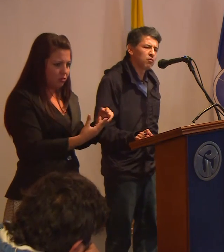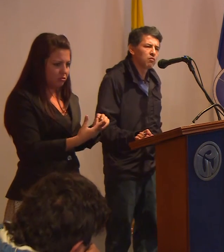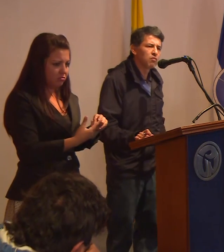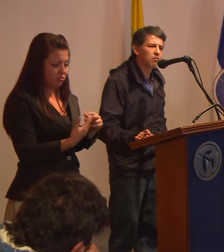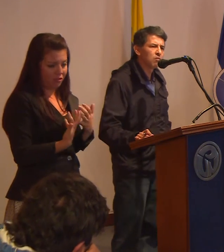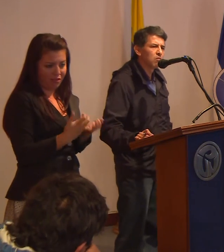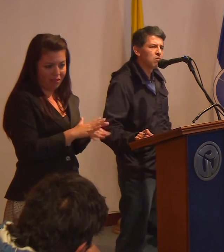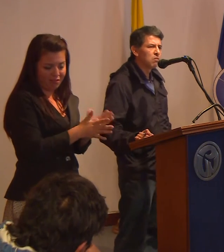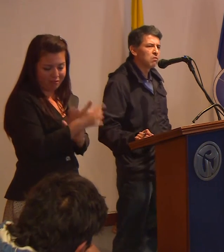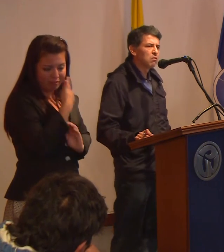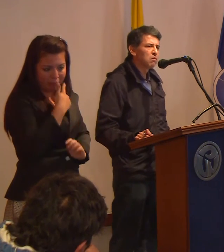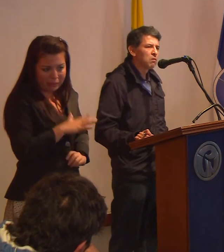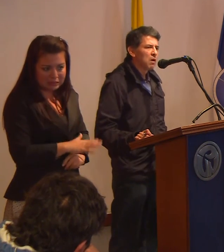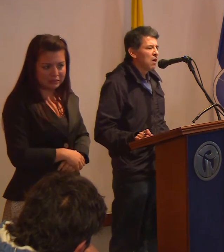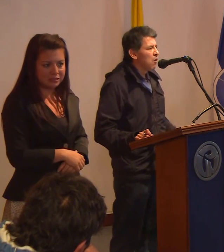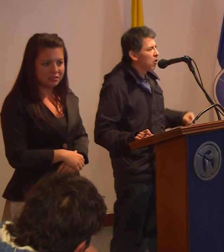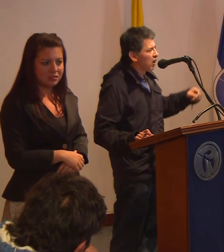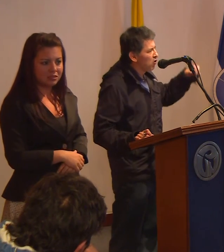conocemos.